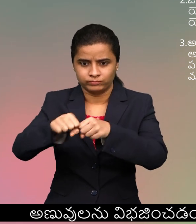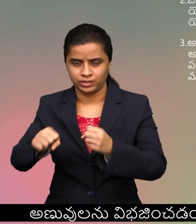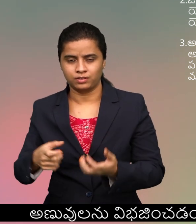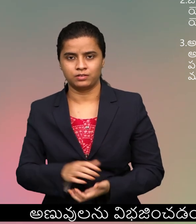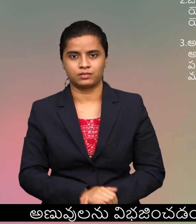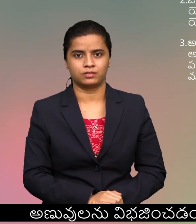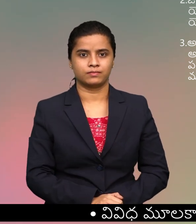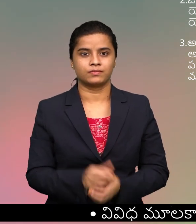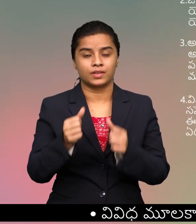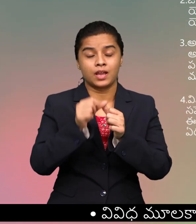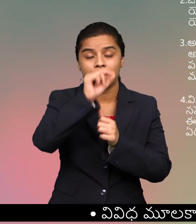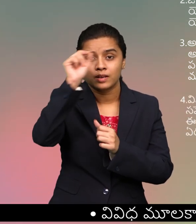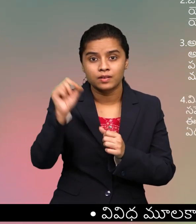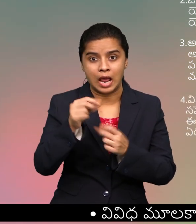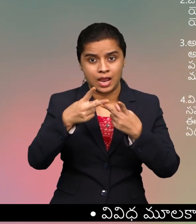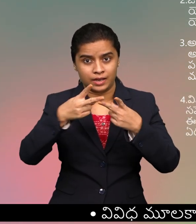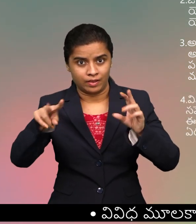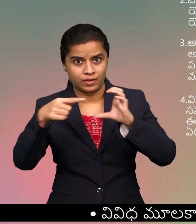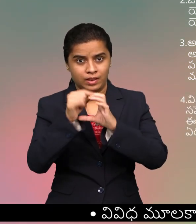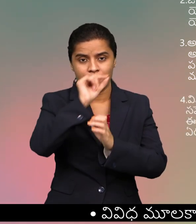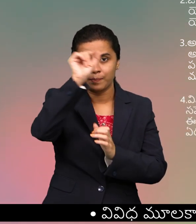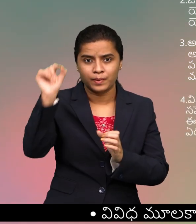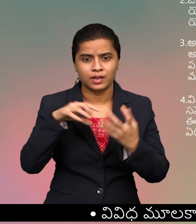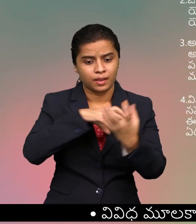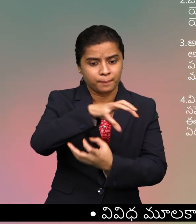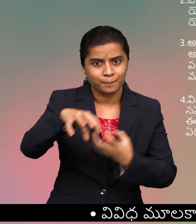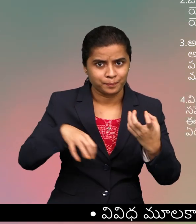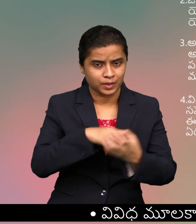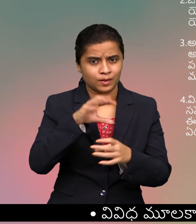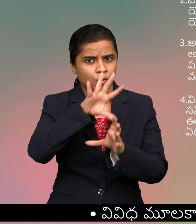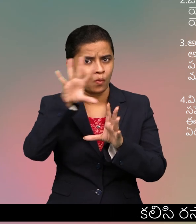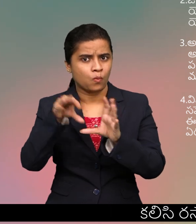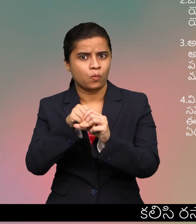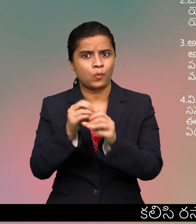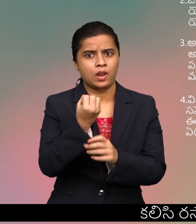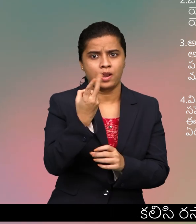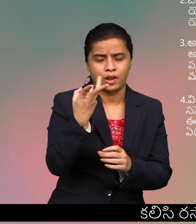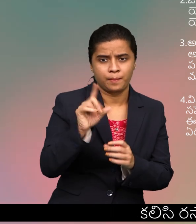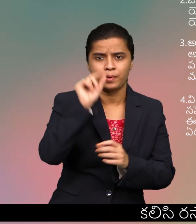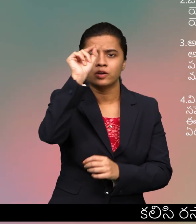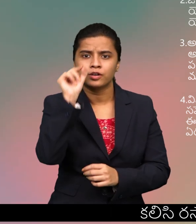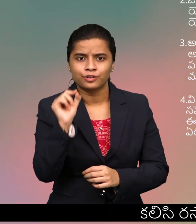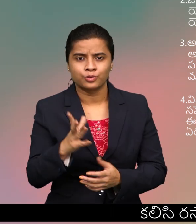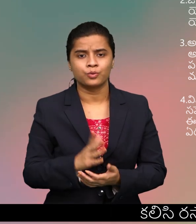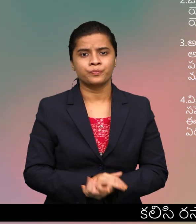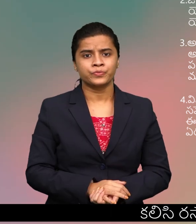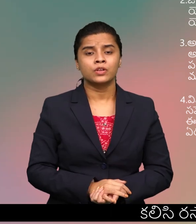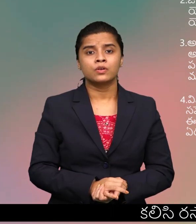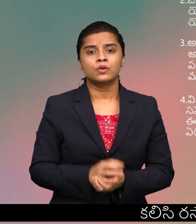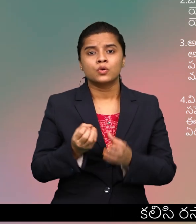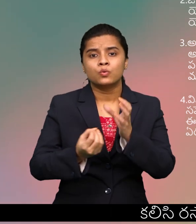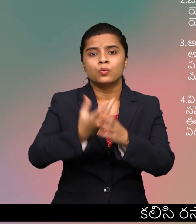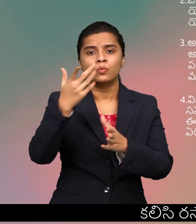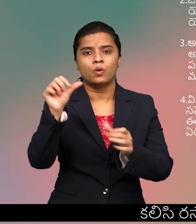కాదు. వివిధ మూలకాల పరమాణువులు పూర్ణ సంఖ్య నిష్పత్తులలో కలిసి రసాయన